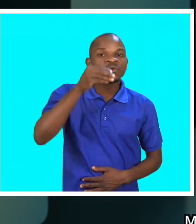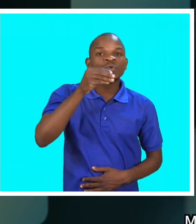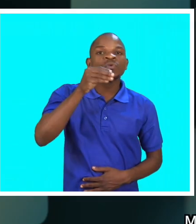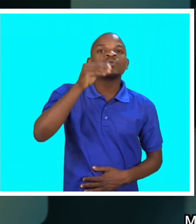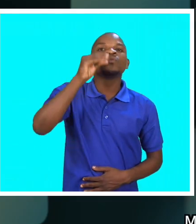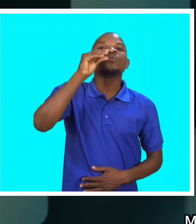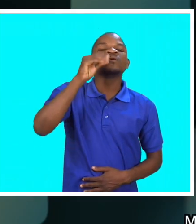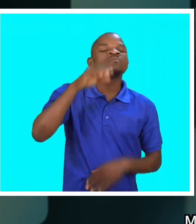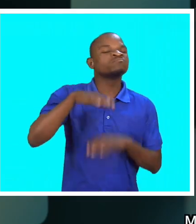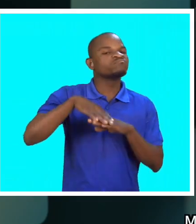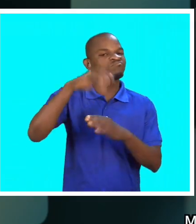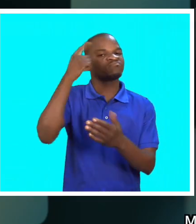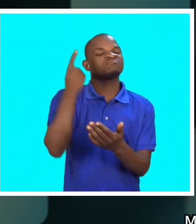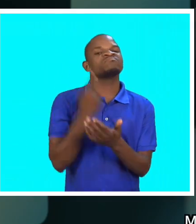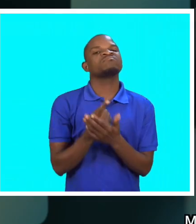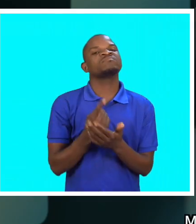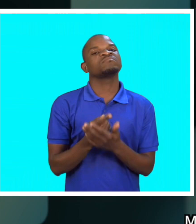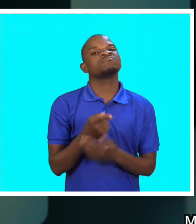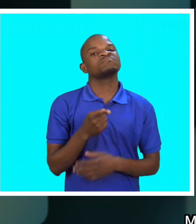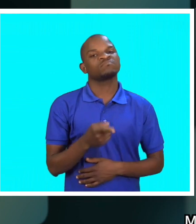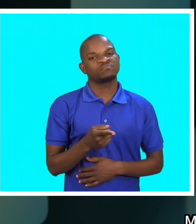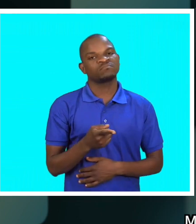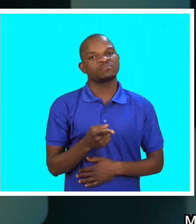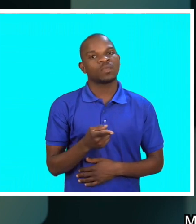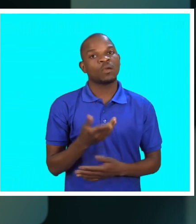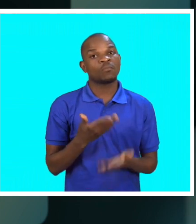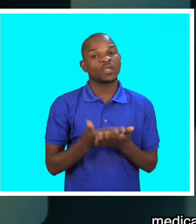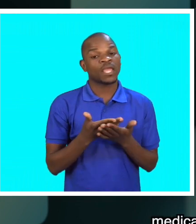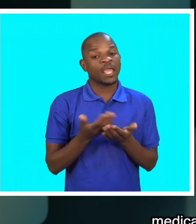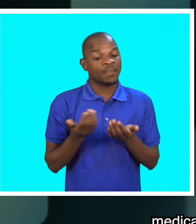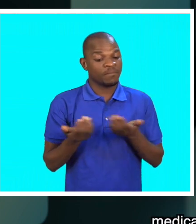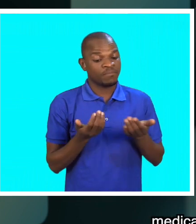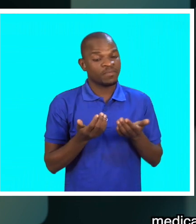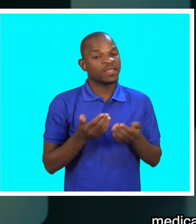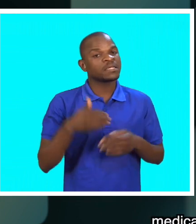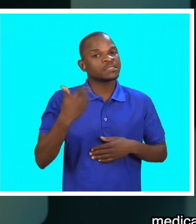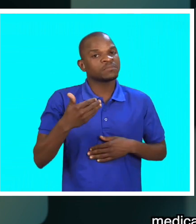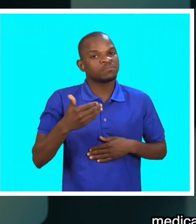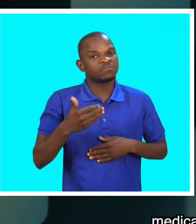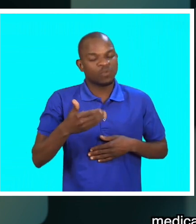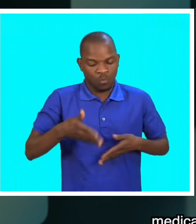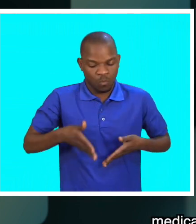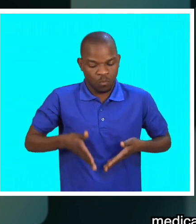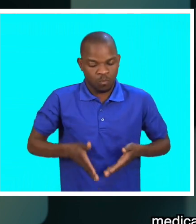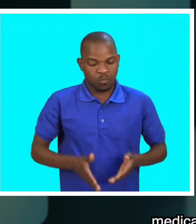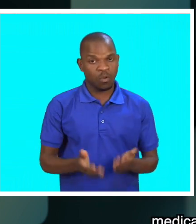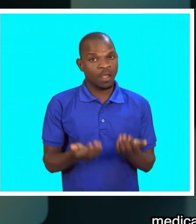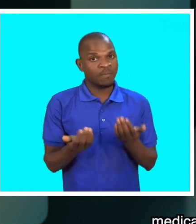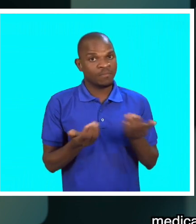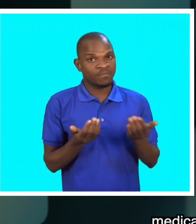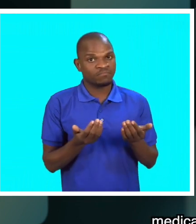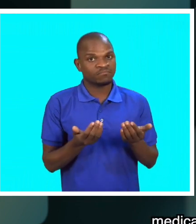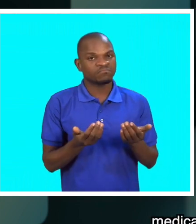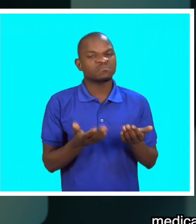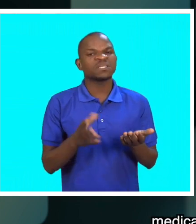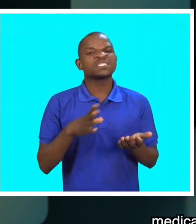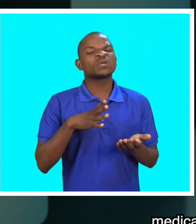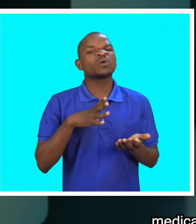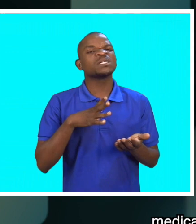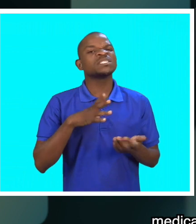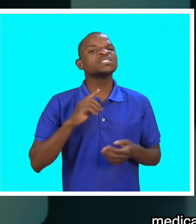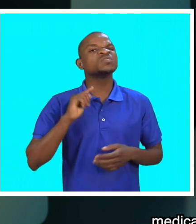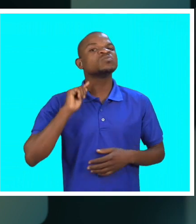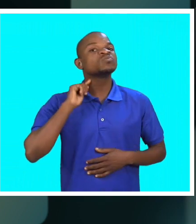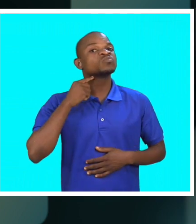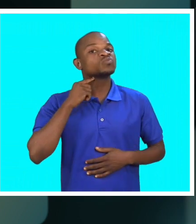e princípios culturais levam mães a dar medicamento tradicional a bebês em fase de aleitamento